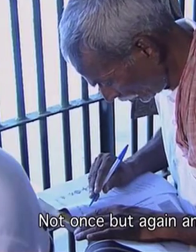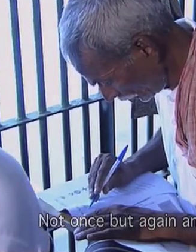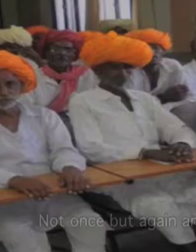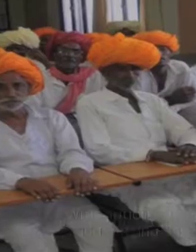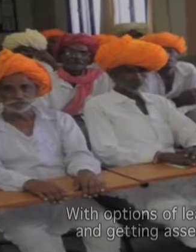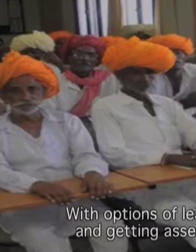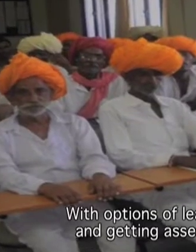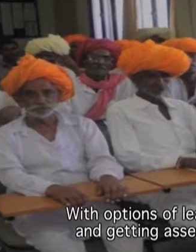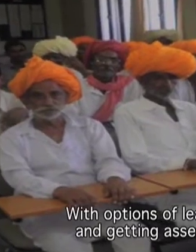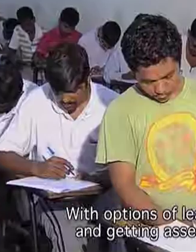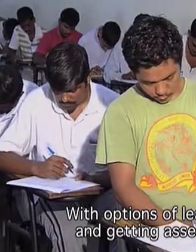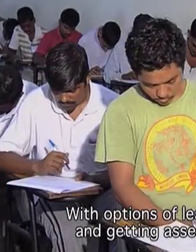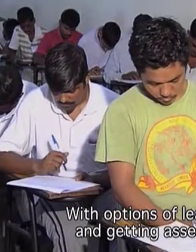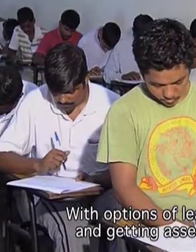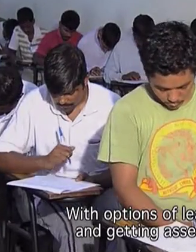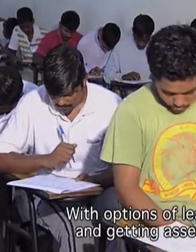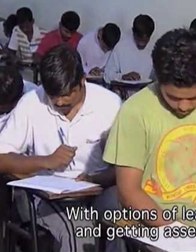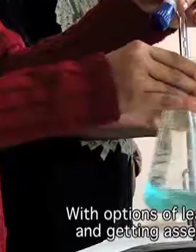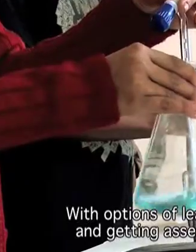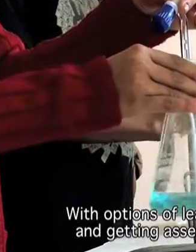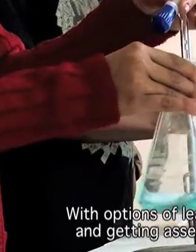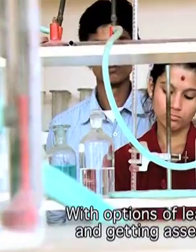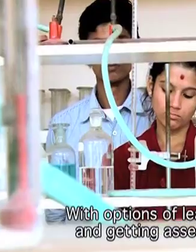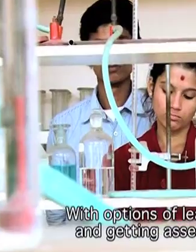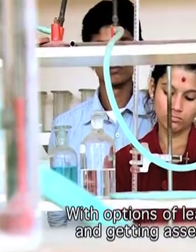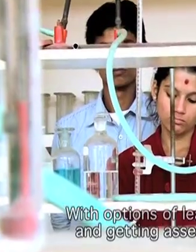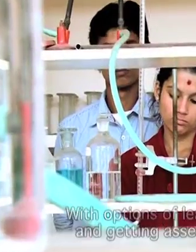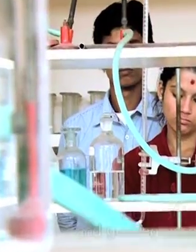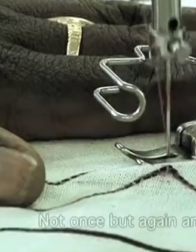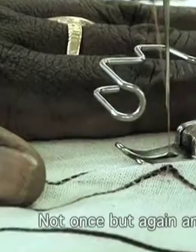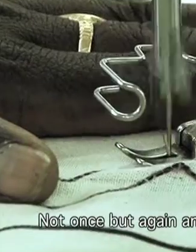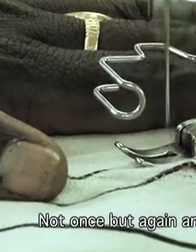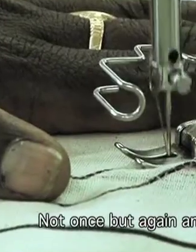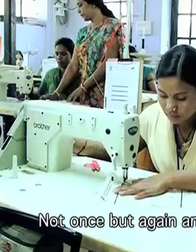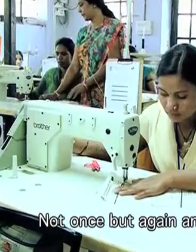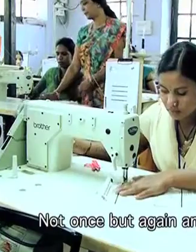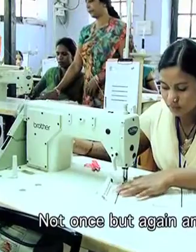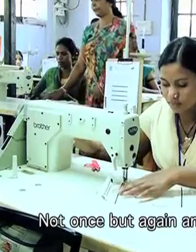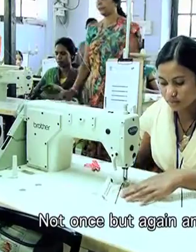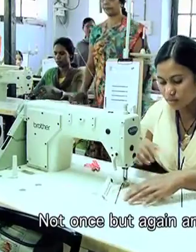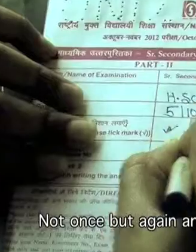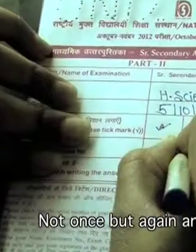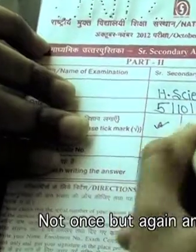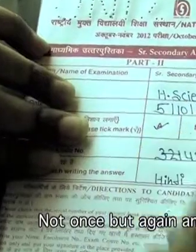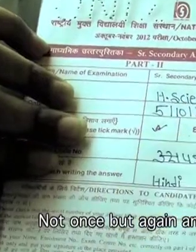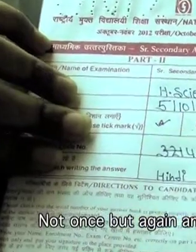फिर शिक्षा और परीक्षा का अवसर एक बार ही क्यों